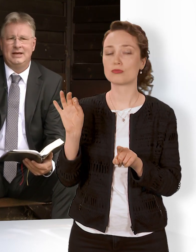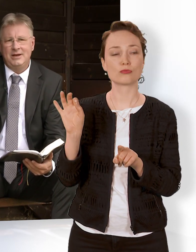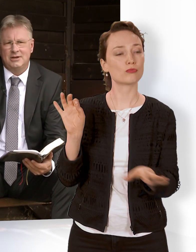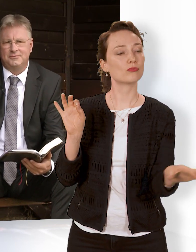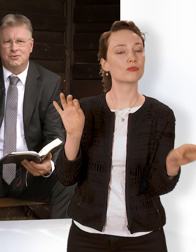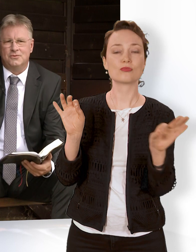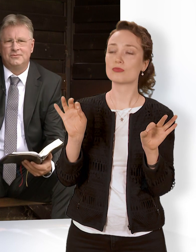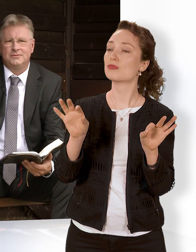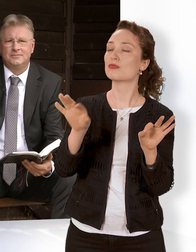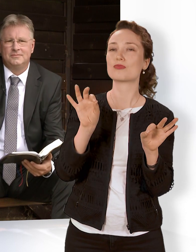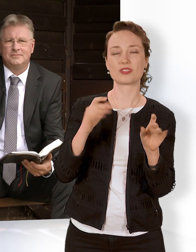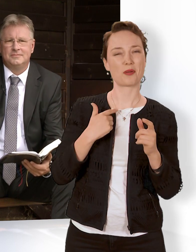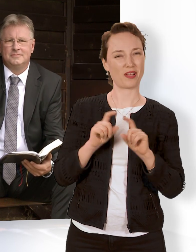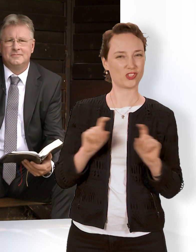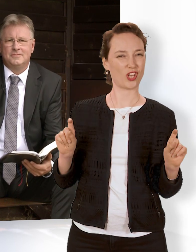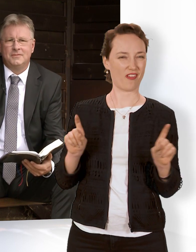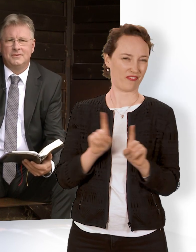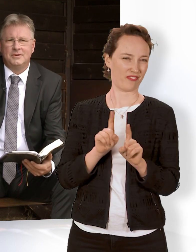in seine Mannschaft beruft.